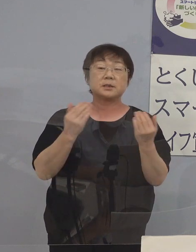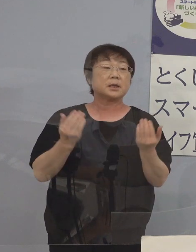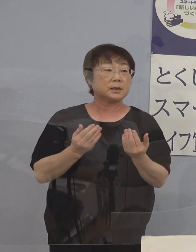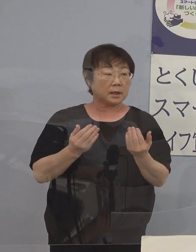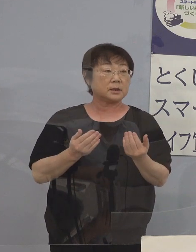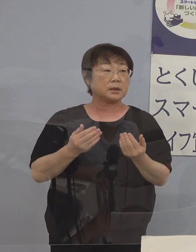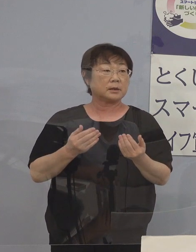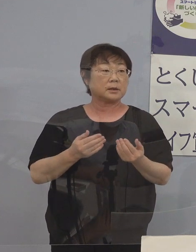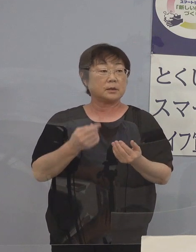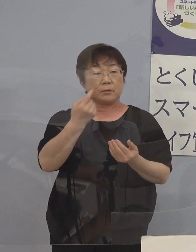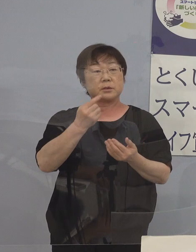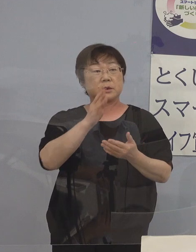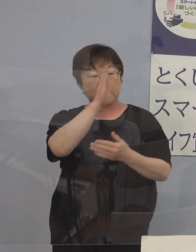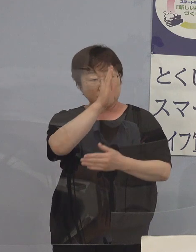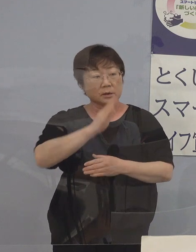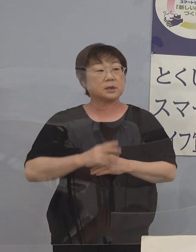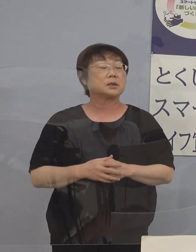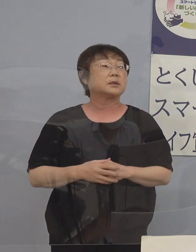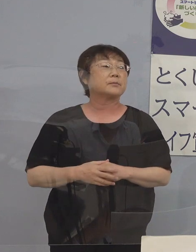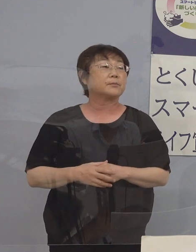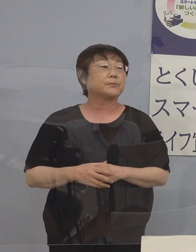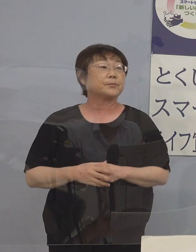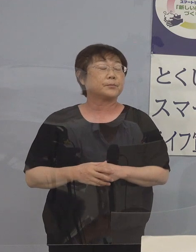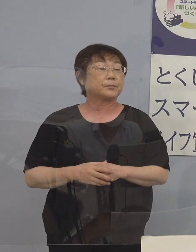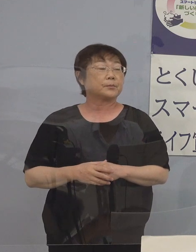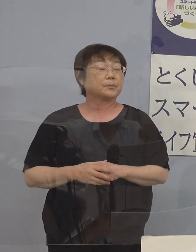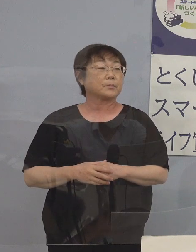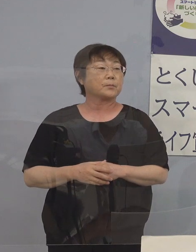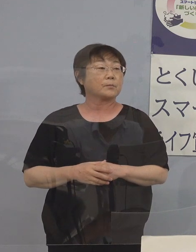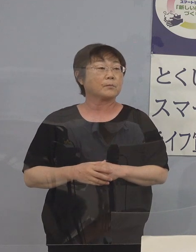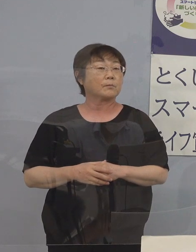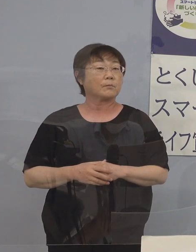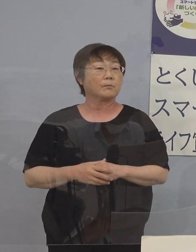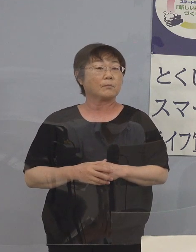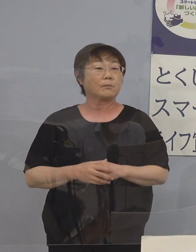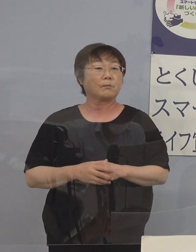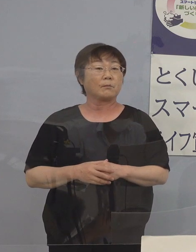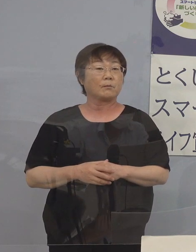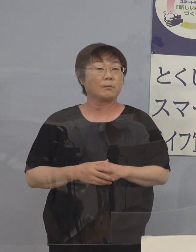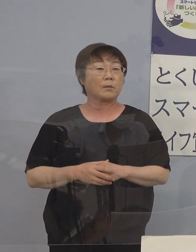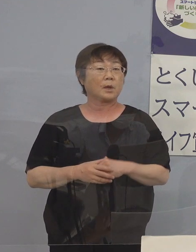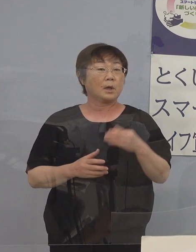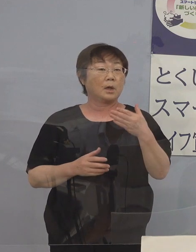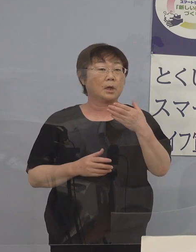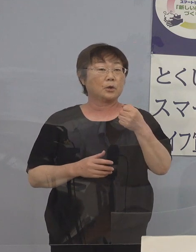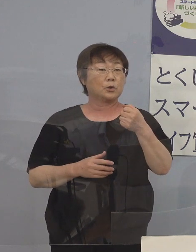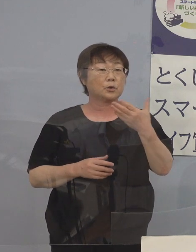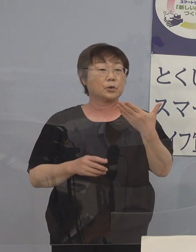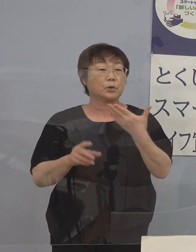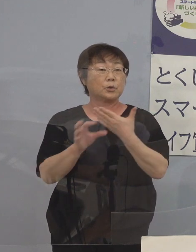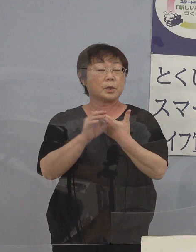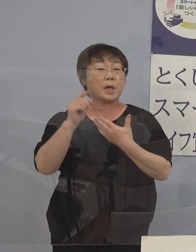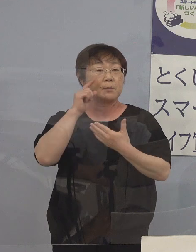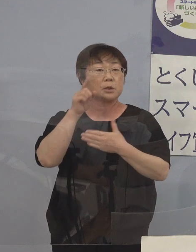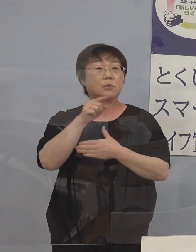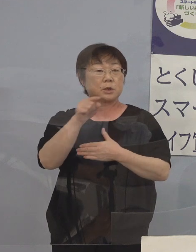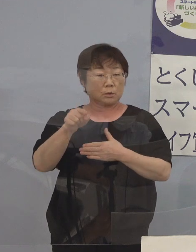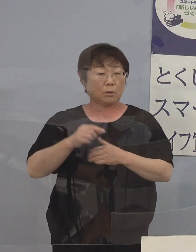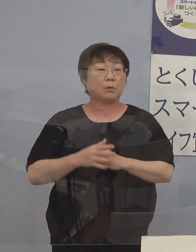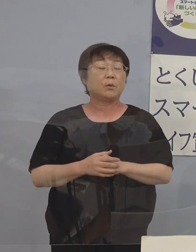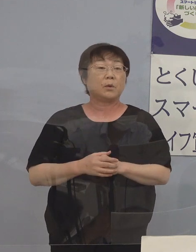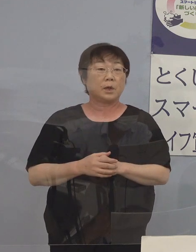じゃあまたそれは今後、ね、はい、ご用意いたします。 どうぞ。99例目の方なんですけども、はい、